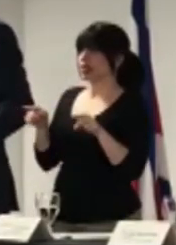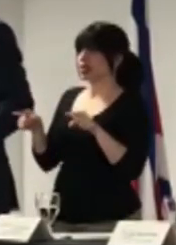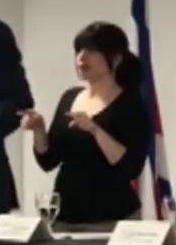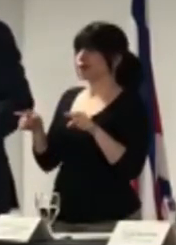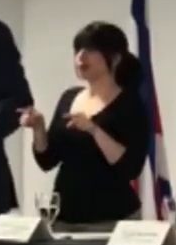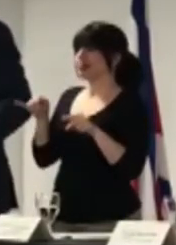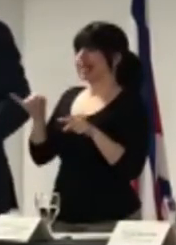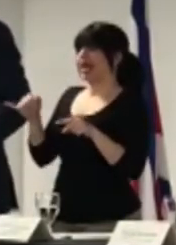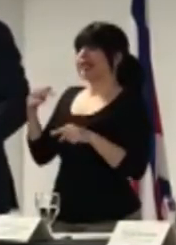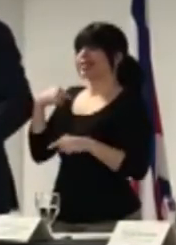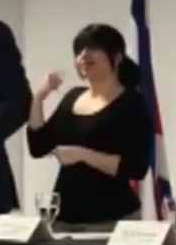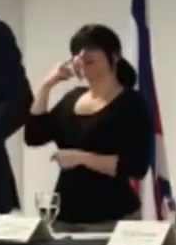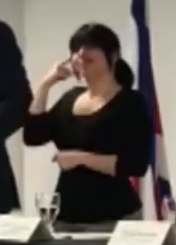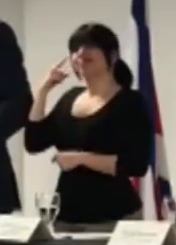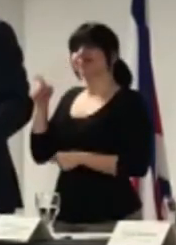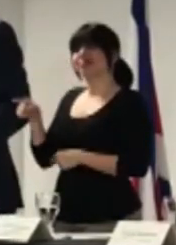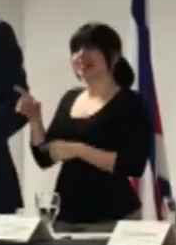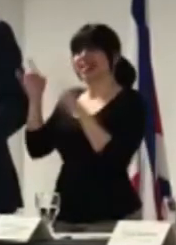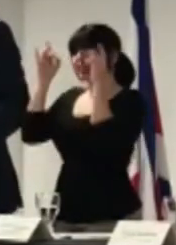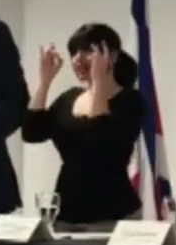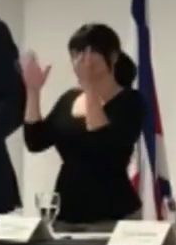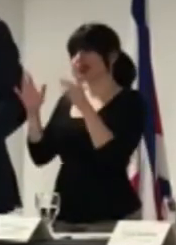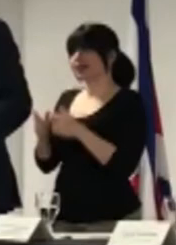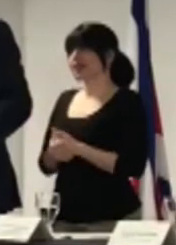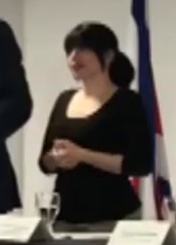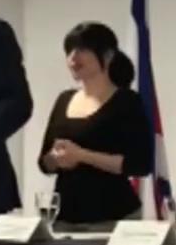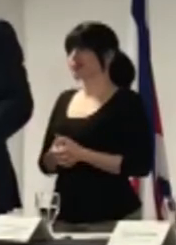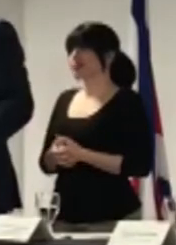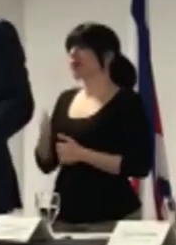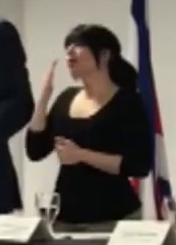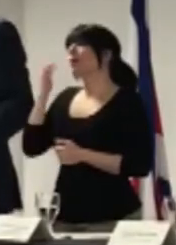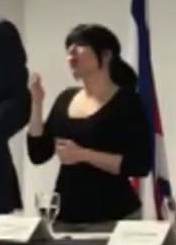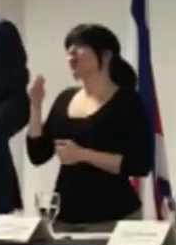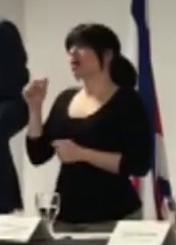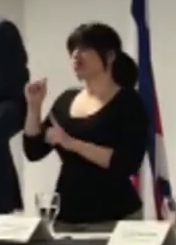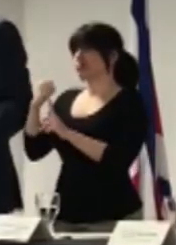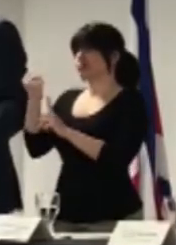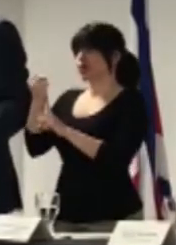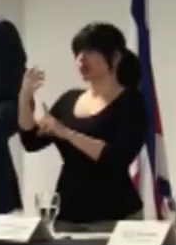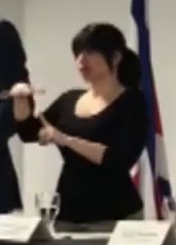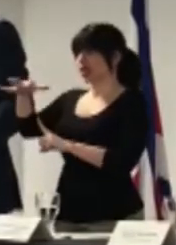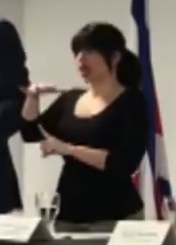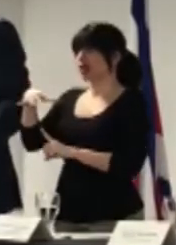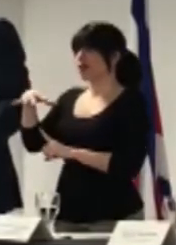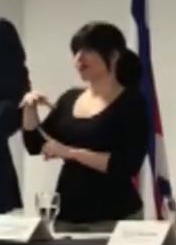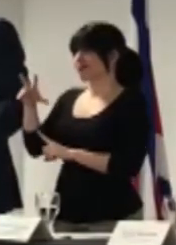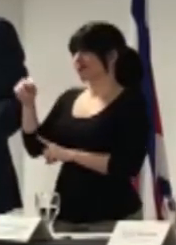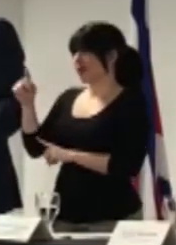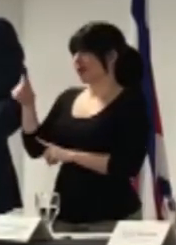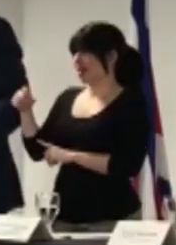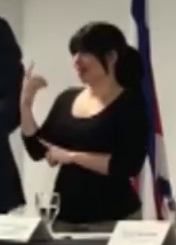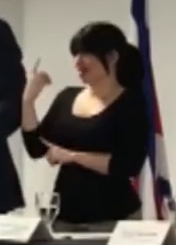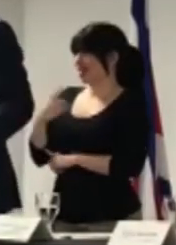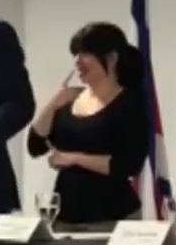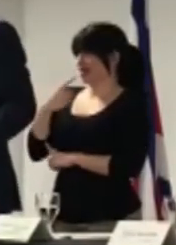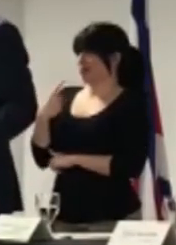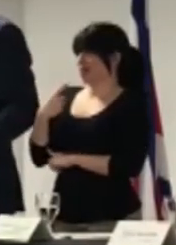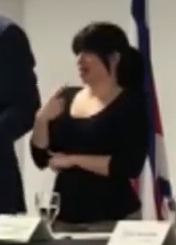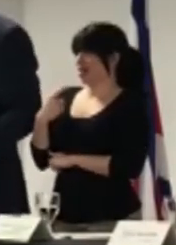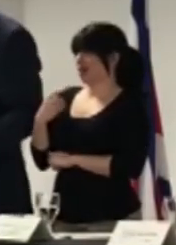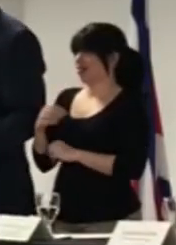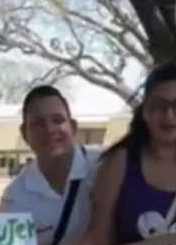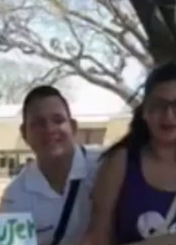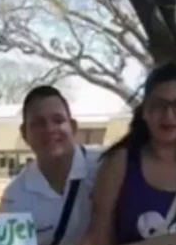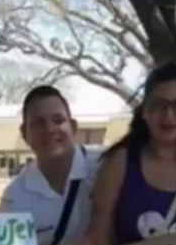Y eso a mí me parece que es terrible, porque en la sociedad no nos deberían de discriminar ni siquiera en la forma que nos